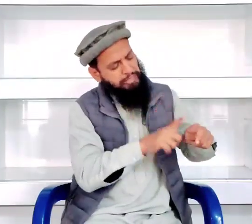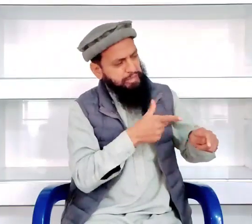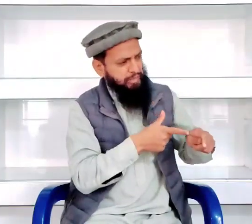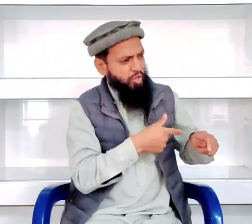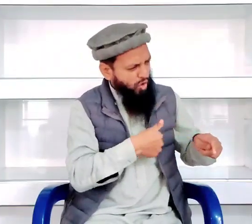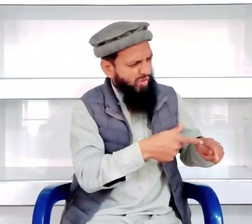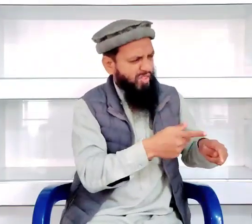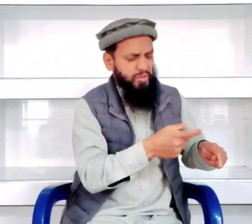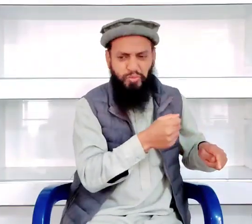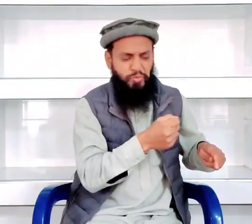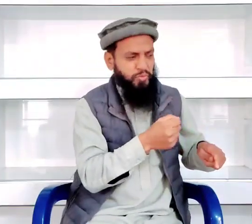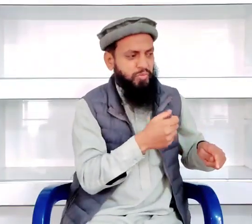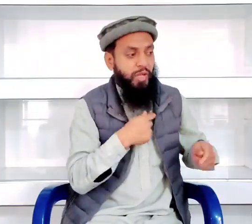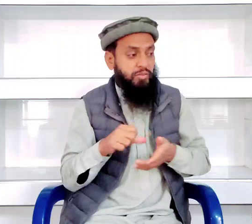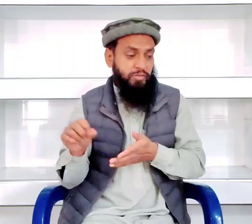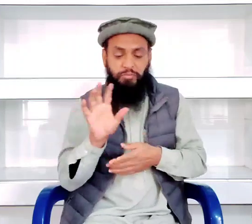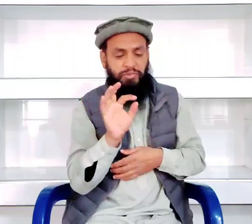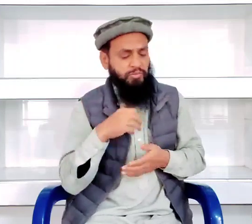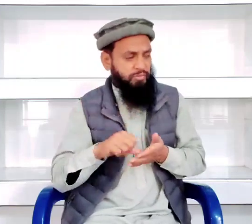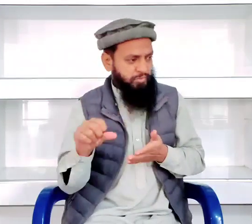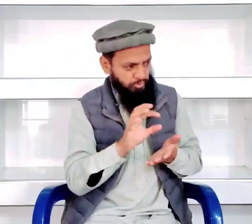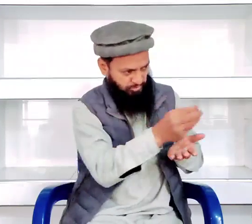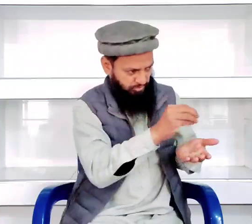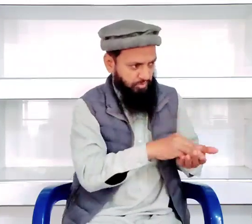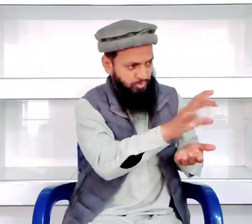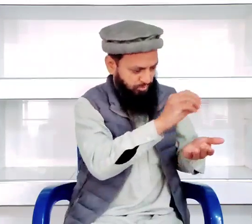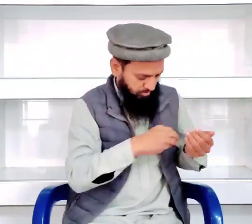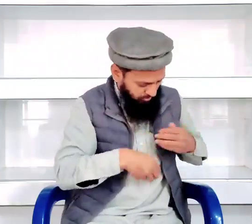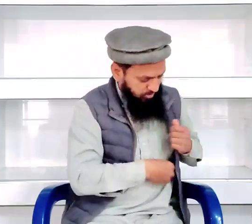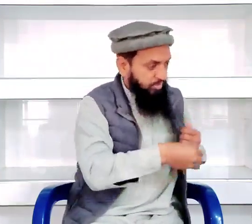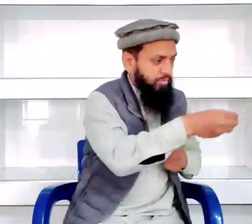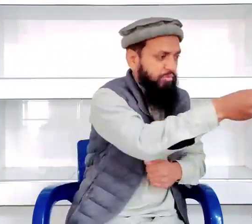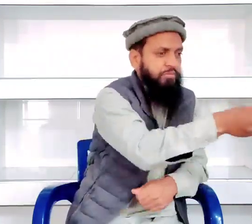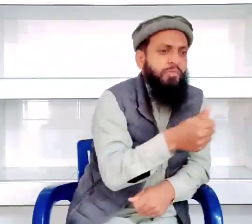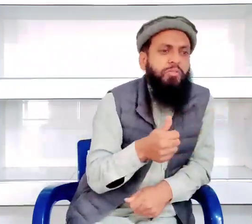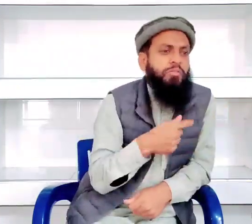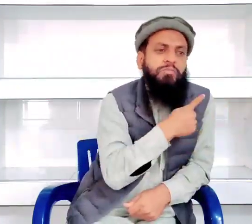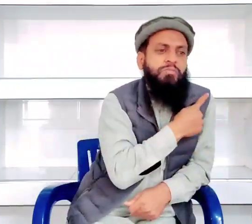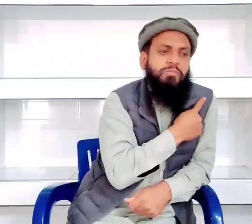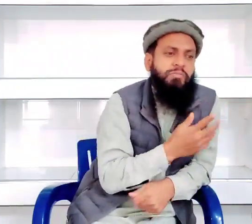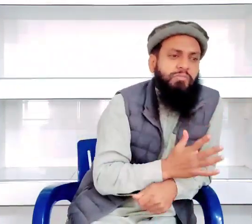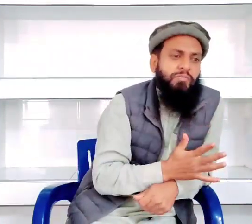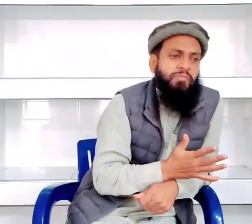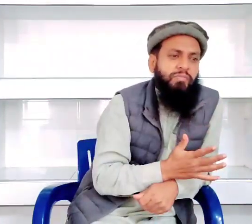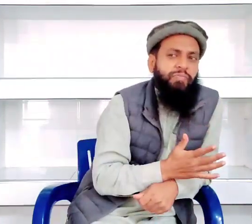کھانا خریدیا جائے ثم یباع پھر انہوں سیل کر دیتا ہے کر دیتا جائے حتی